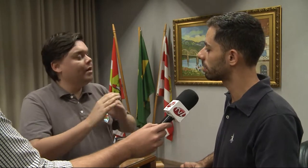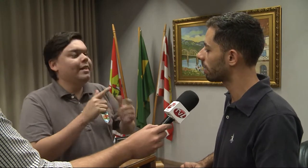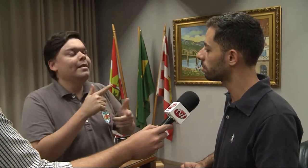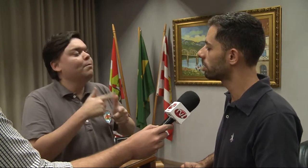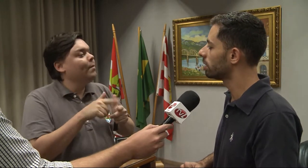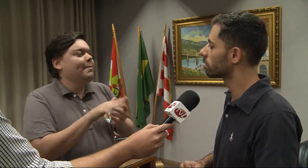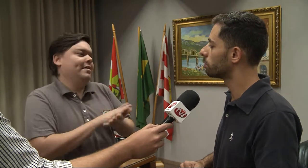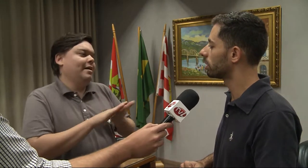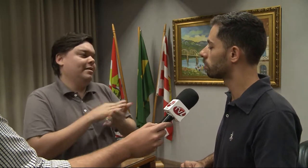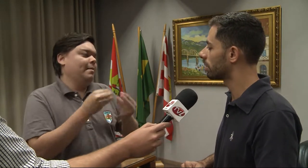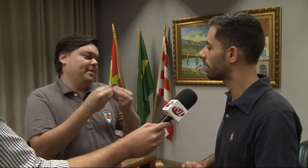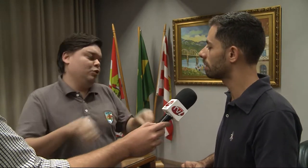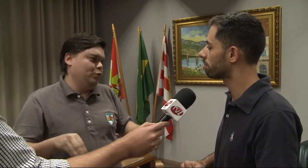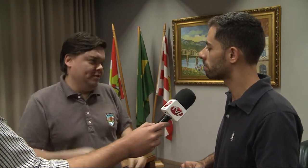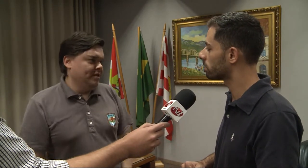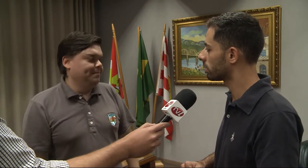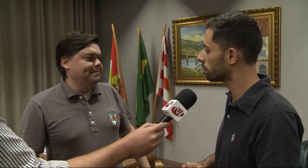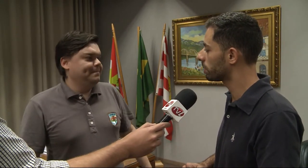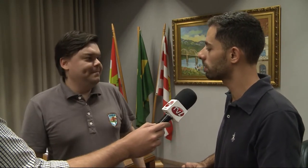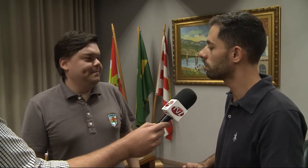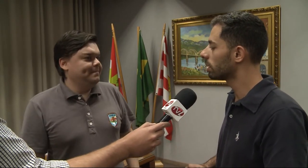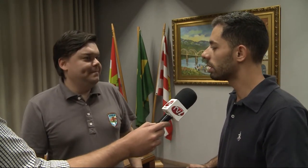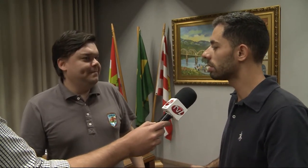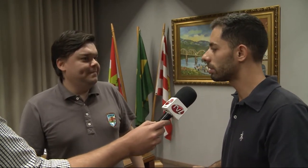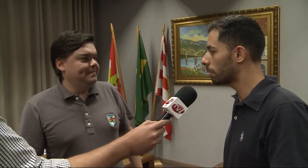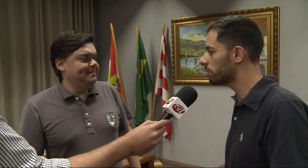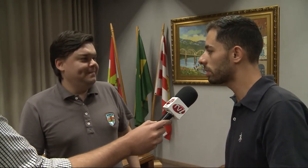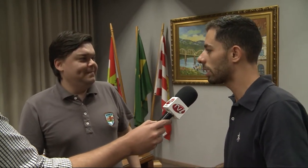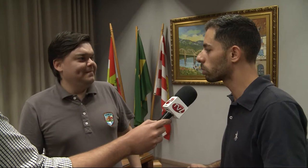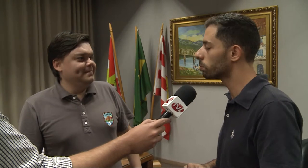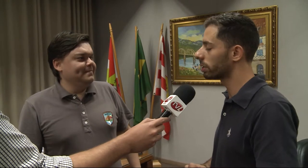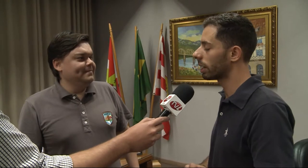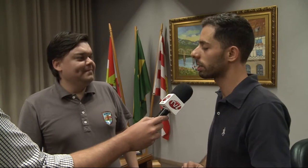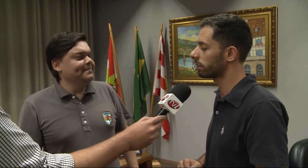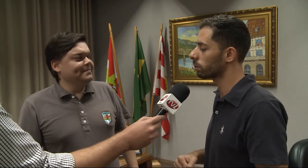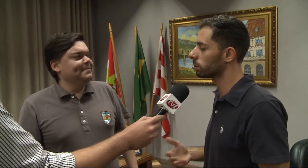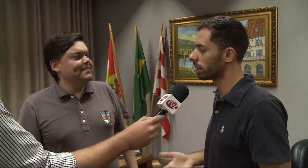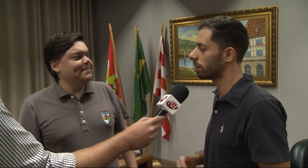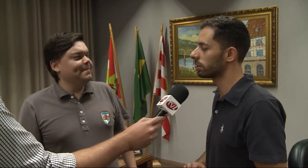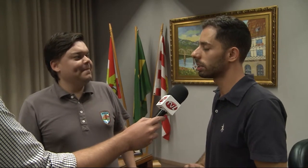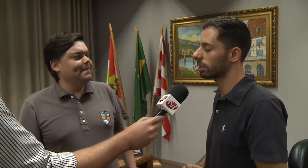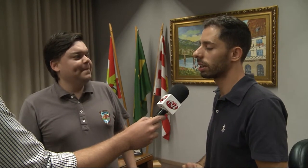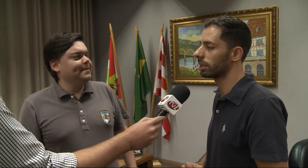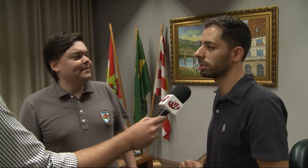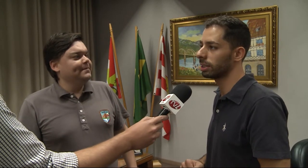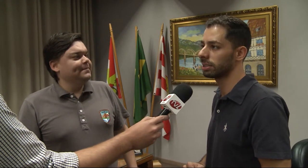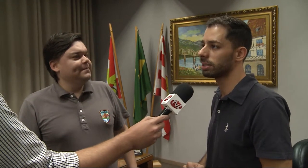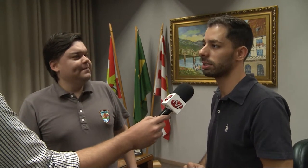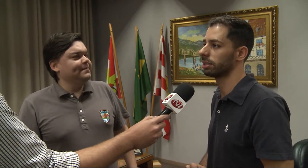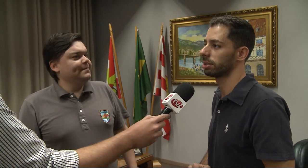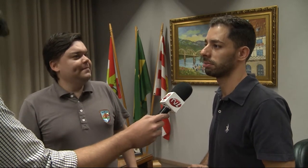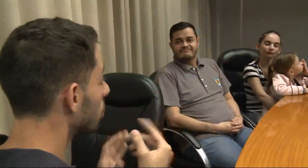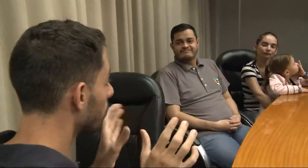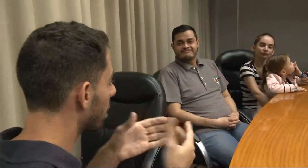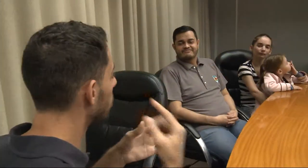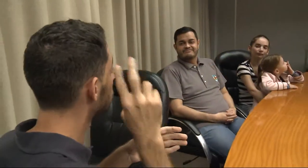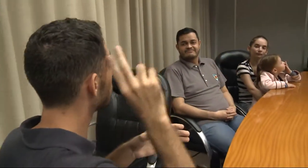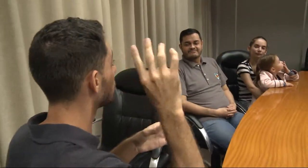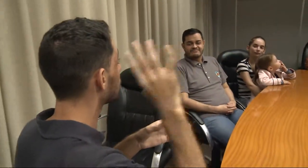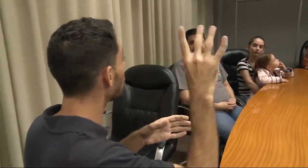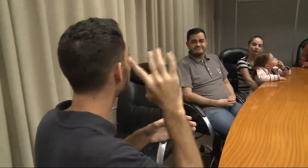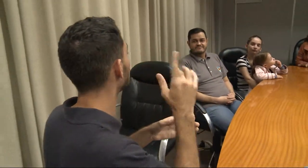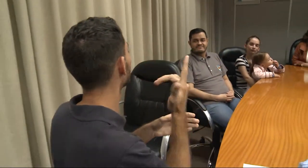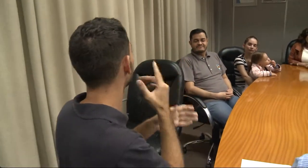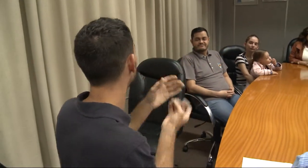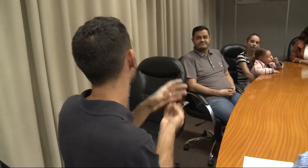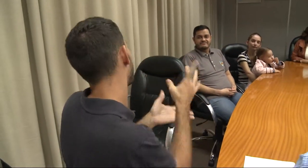da central, combina uma data, faz agendamento e esse intérprete irá acompanhá-lo até o local que ele necessita. O Dia